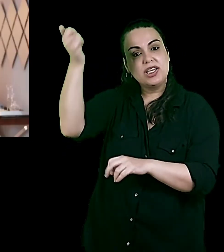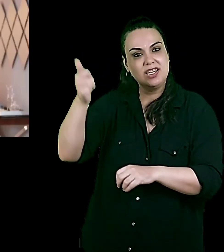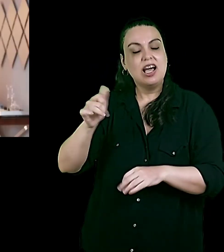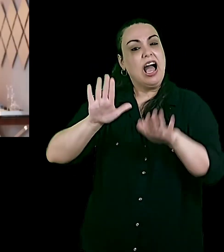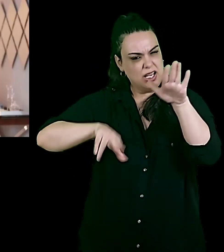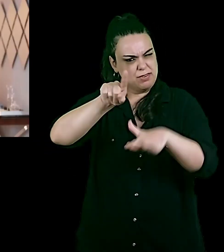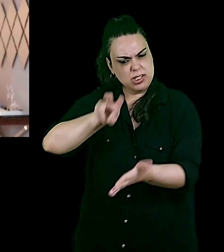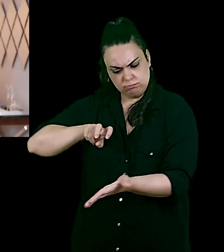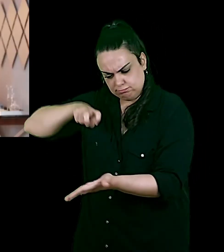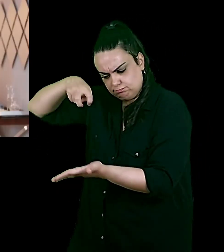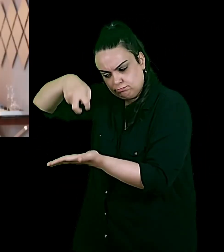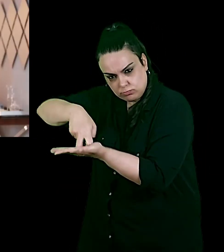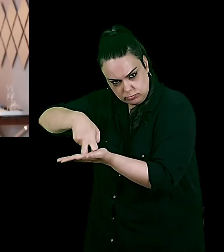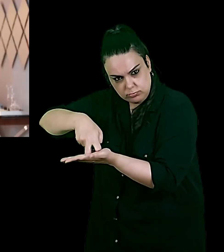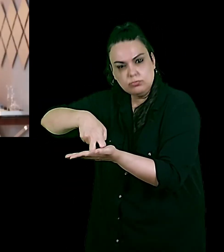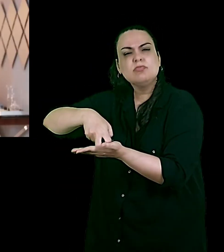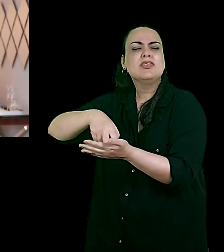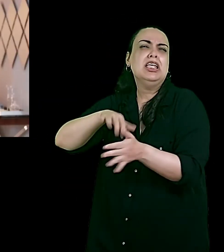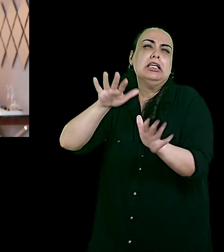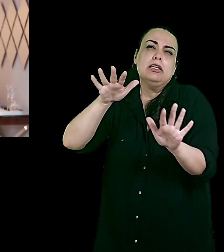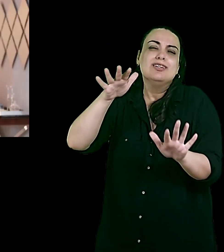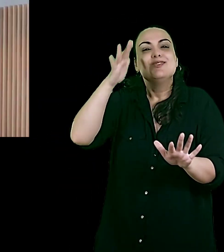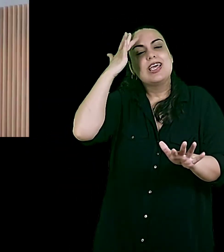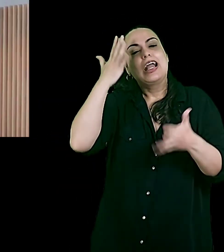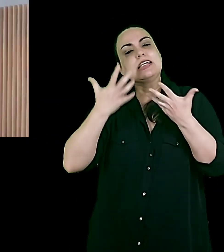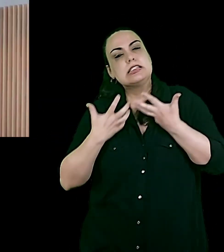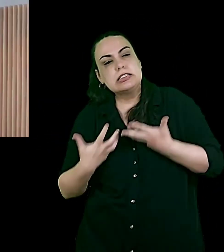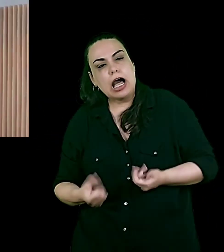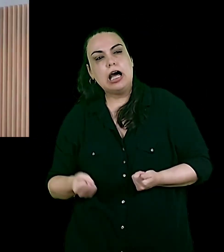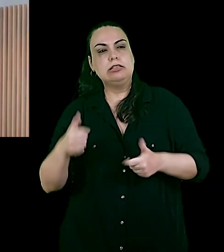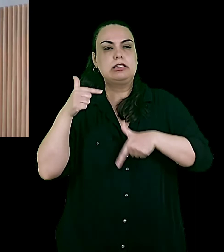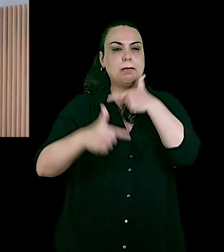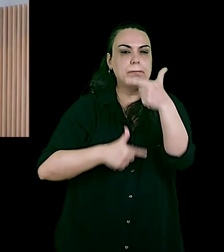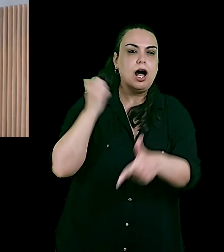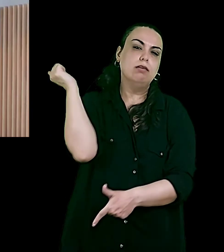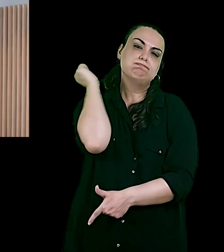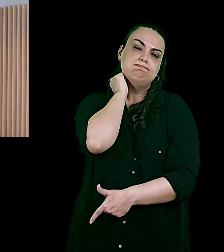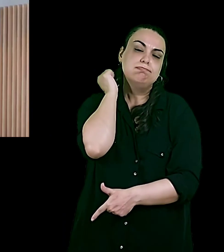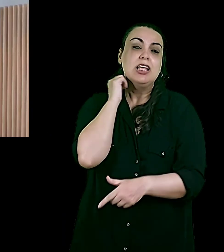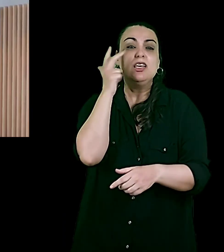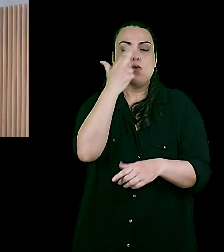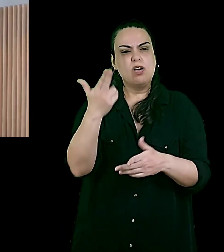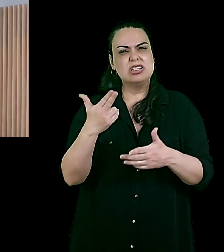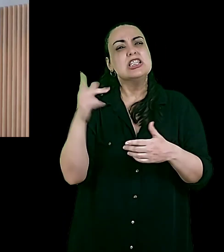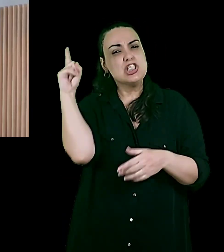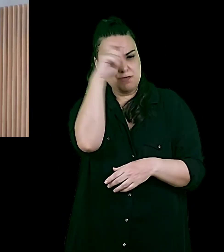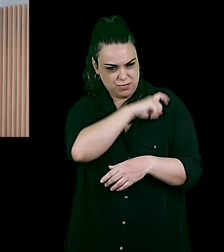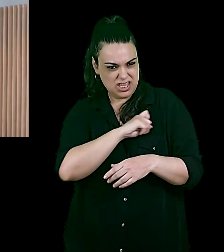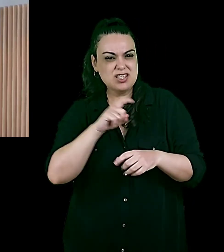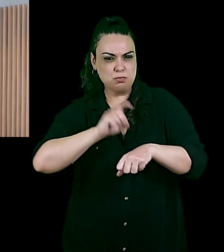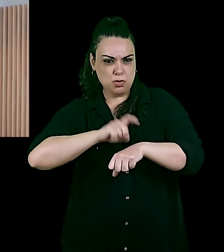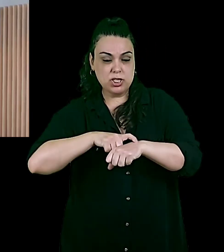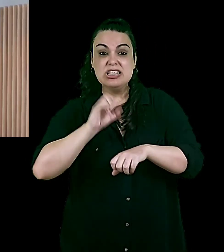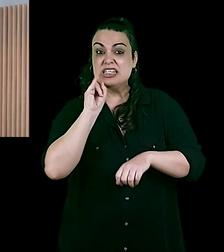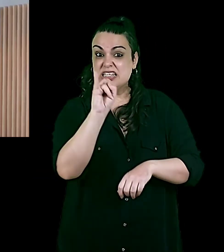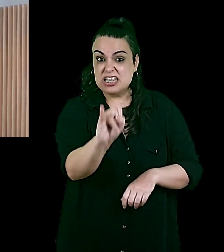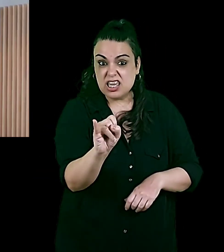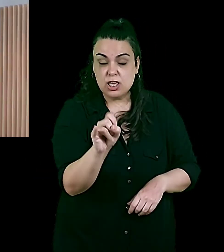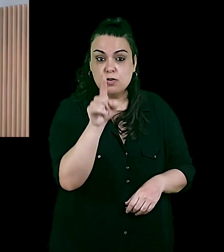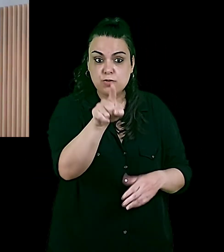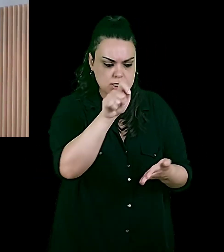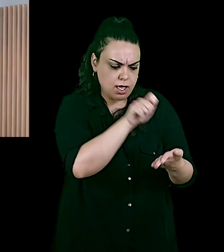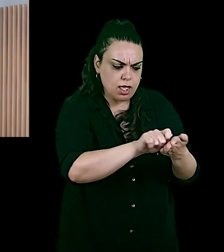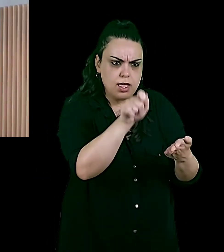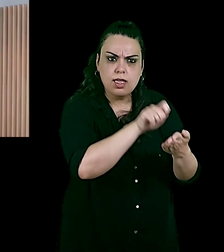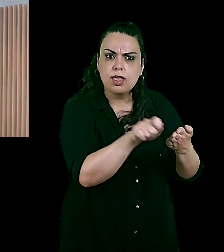tem dia que você dobra o joelho, irmão, e eu não sei se é o cansaço, se é o trabalho, se é o estresse. A coisa está tão difícil que se você não